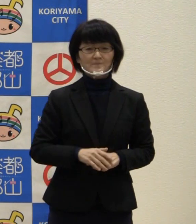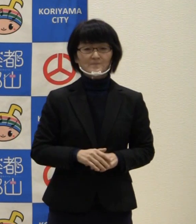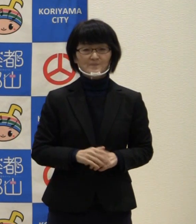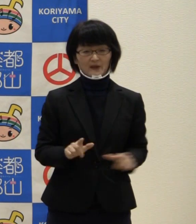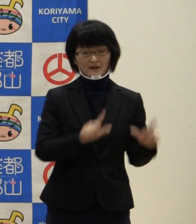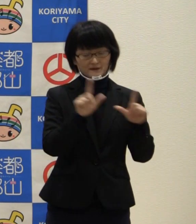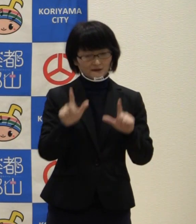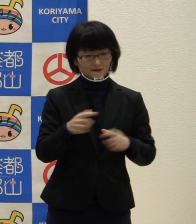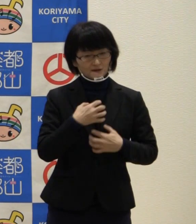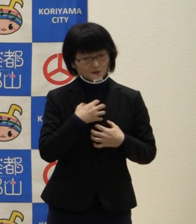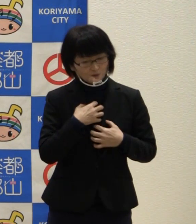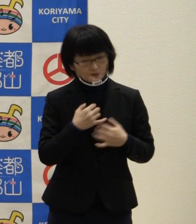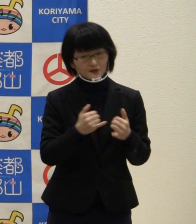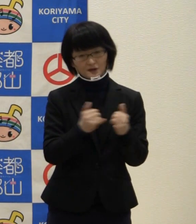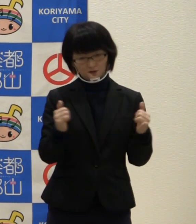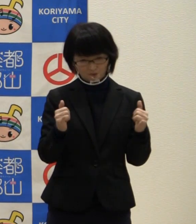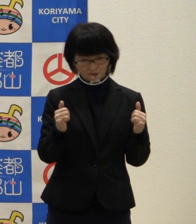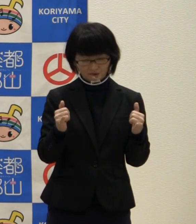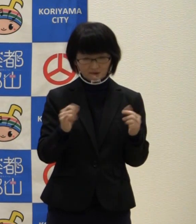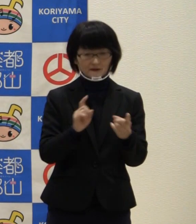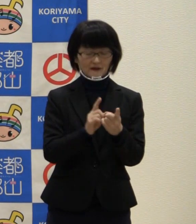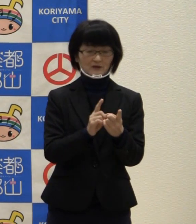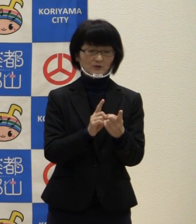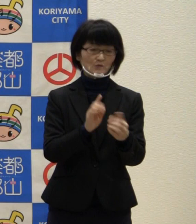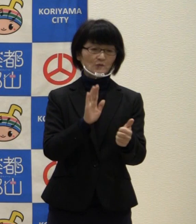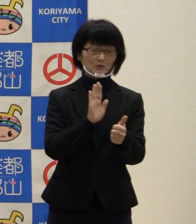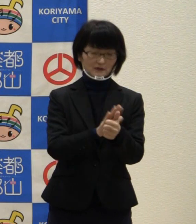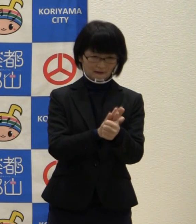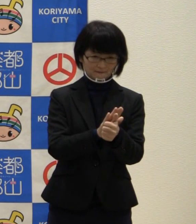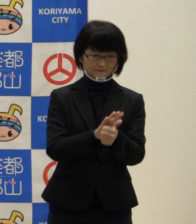者自立支援の強化でございます。